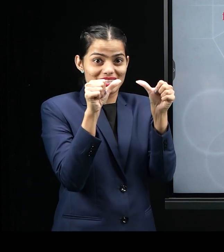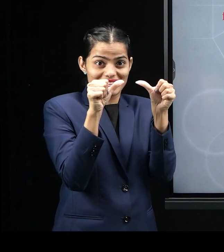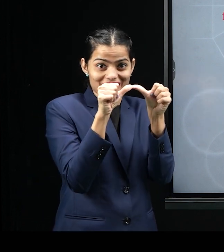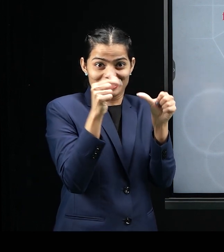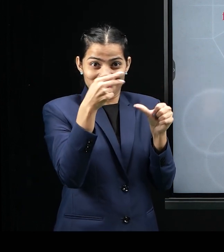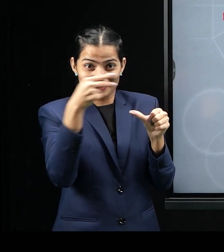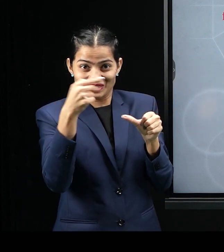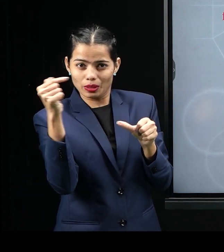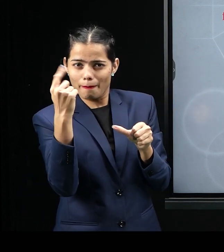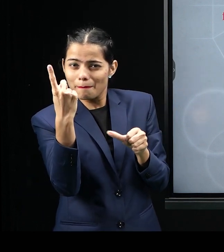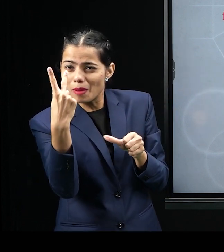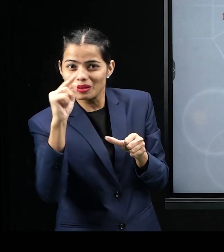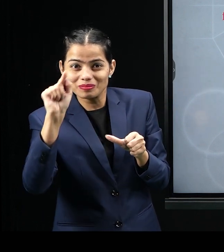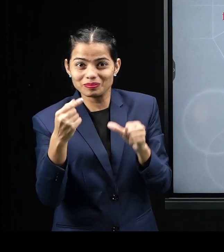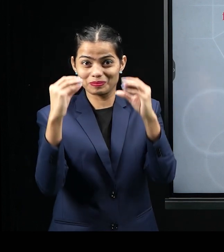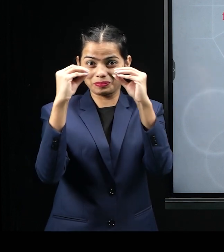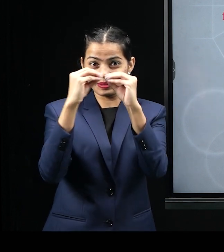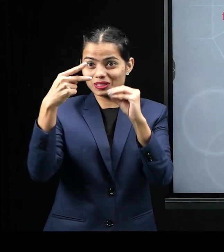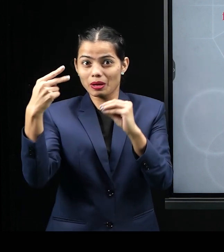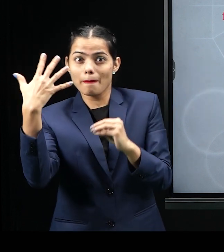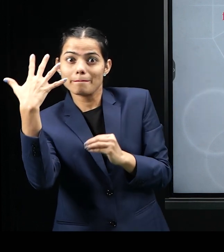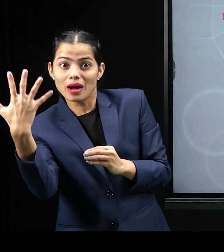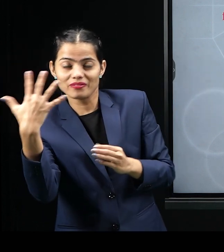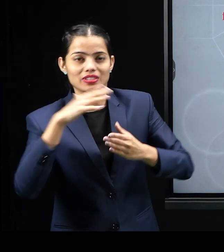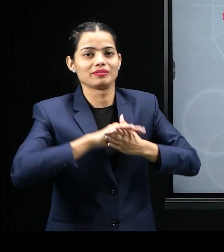-12, ಬಿ 5. ಪರಿಹಾರ.